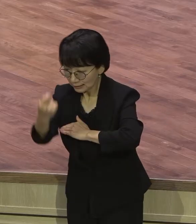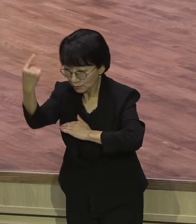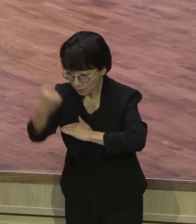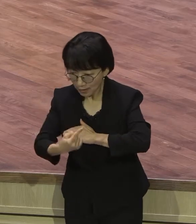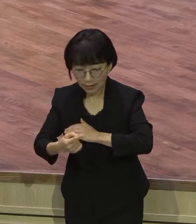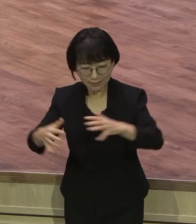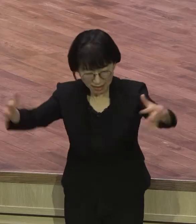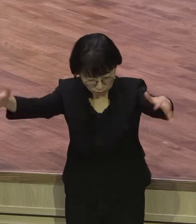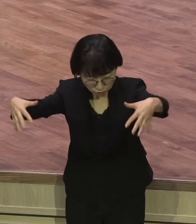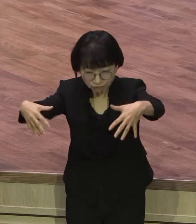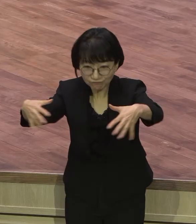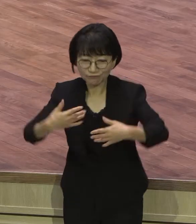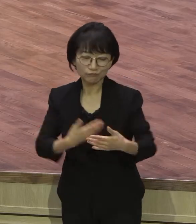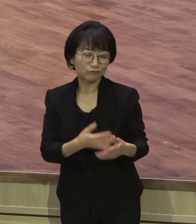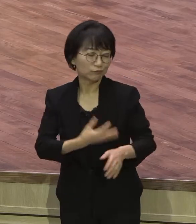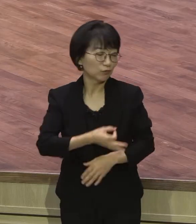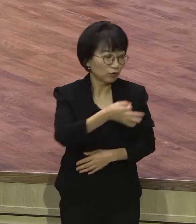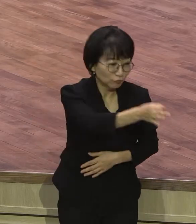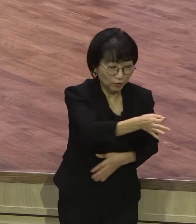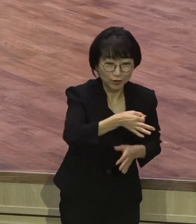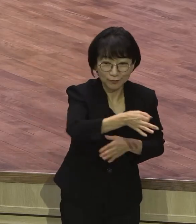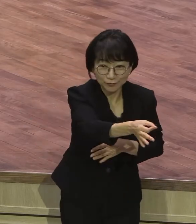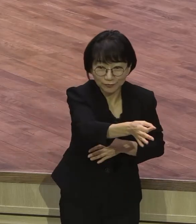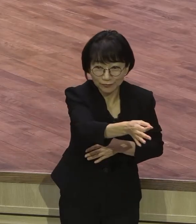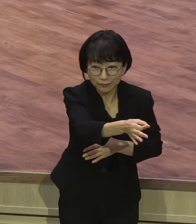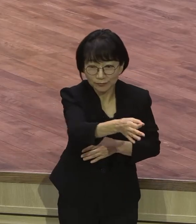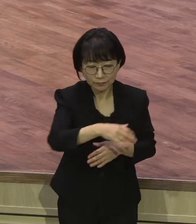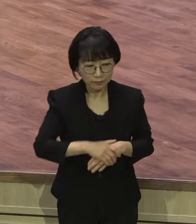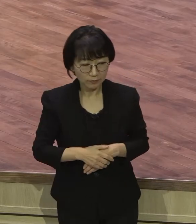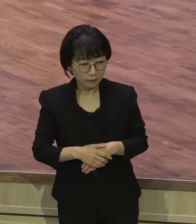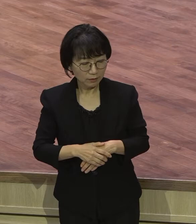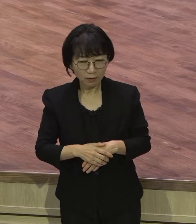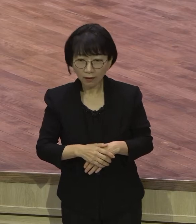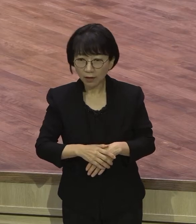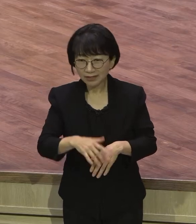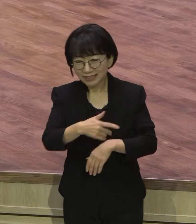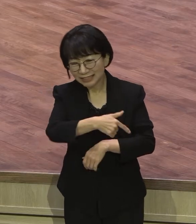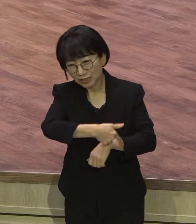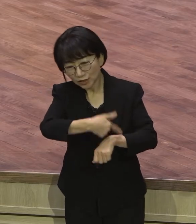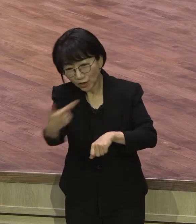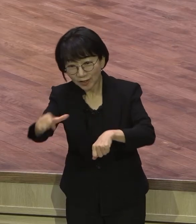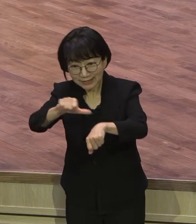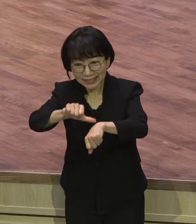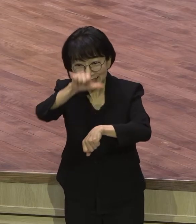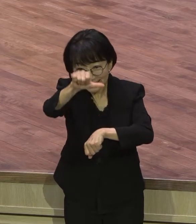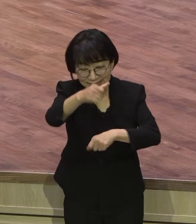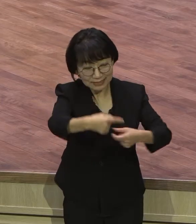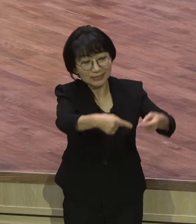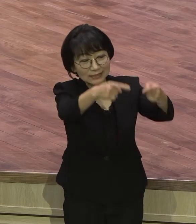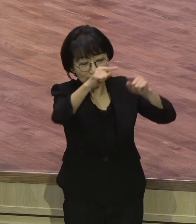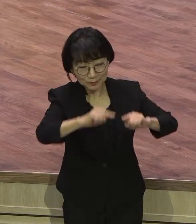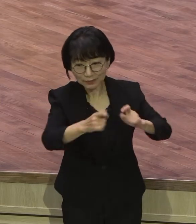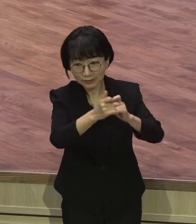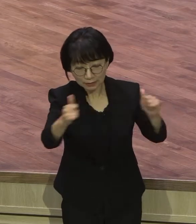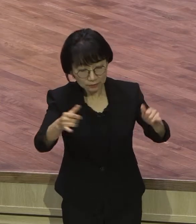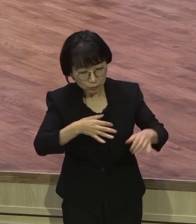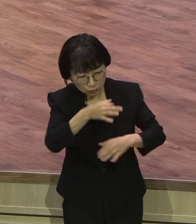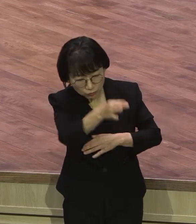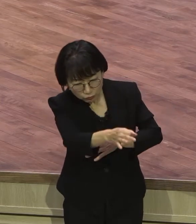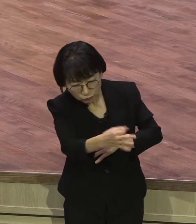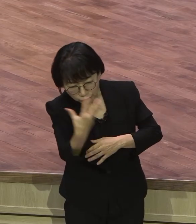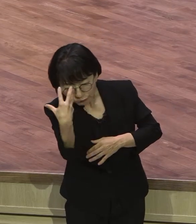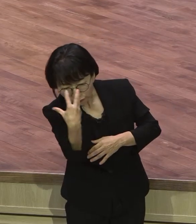그렇게 줍니다. 마지막 오후 5시에 왔던 이 품꾼들이 한